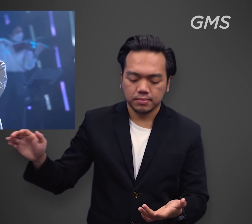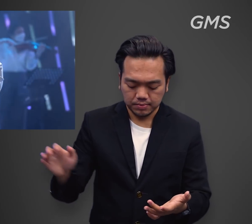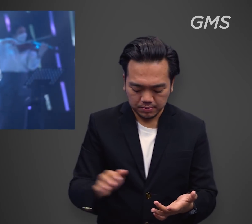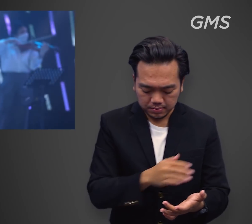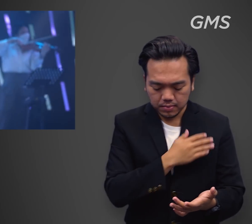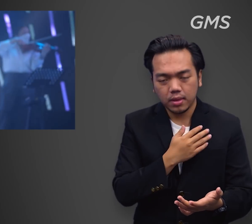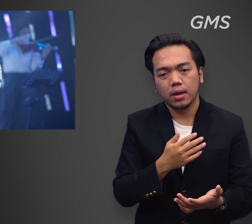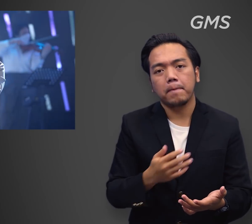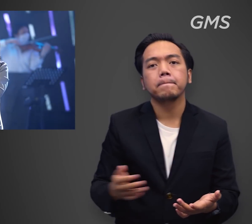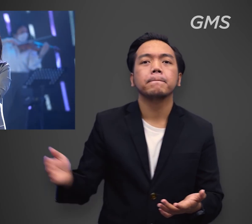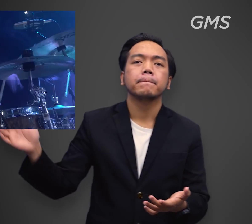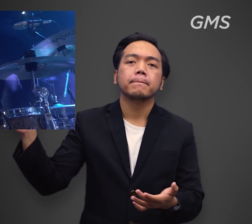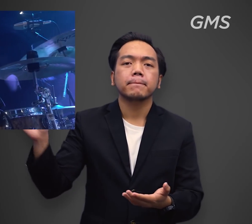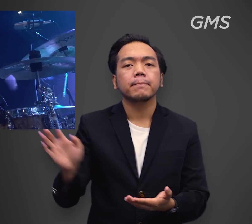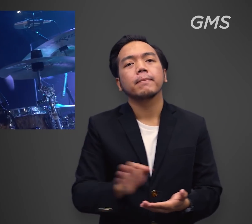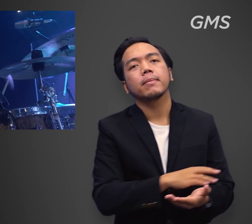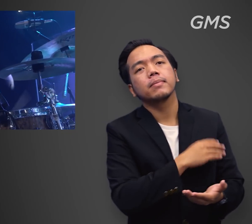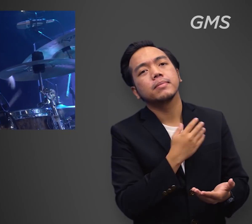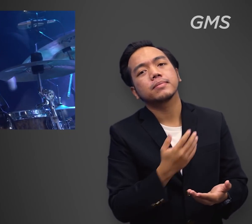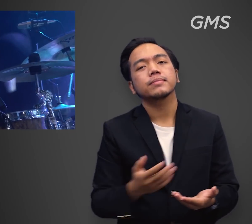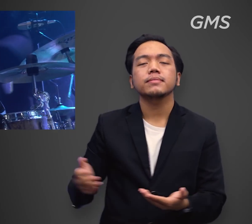Kau Bapa yang baik,